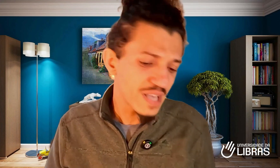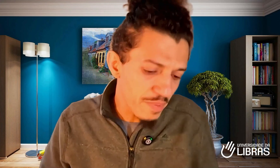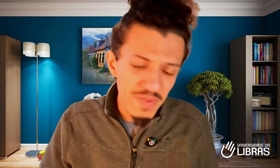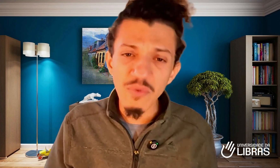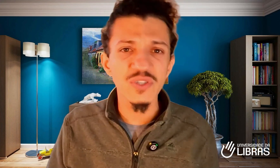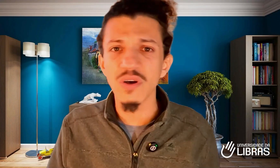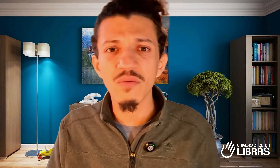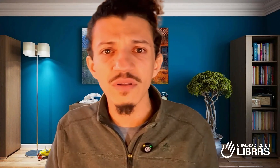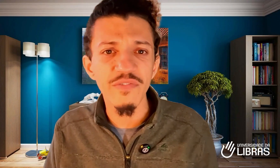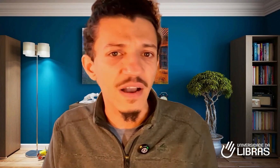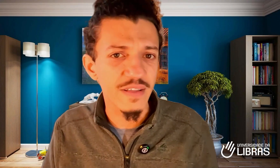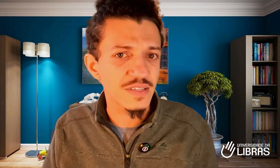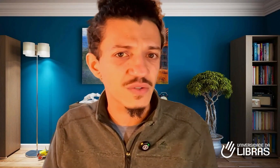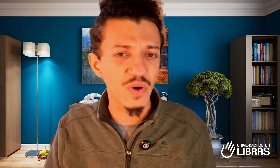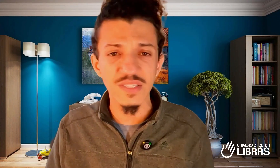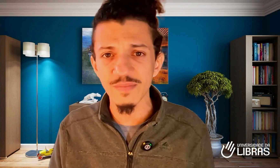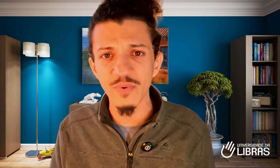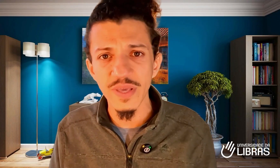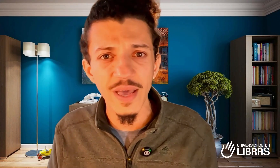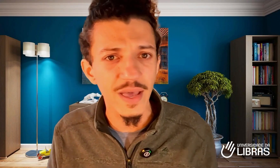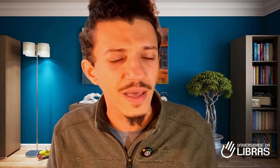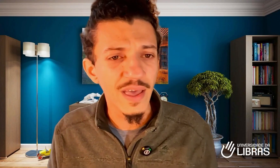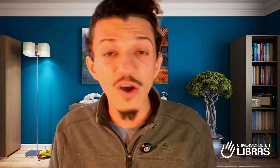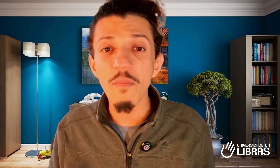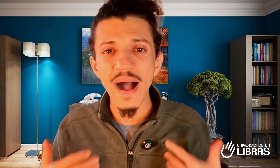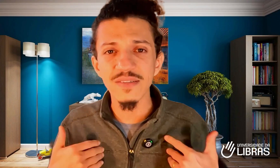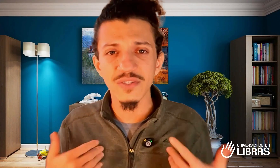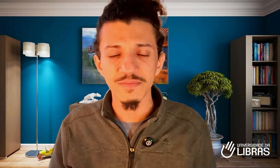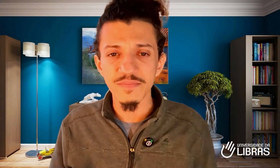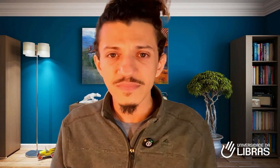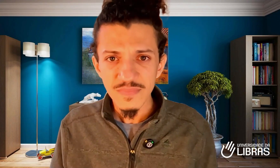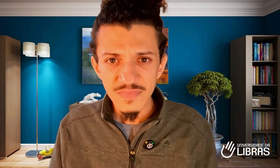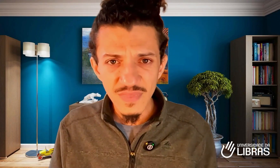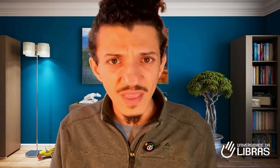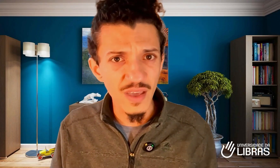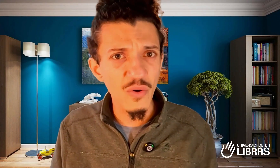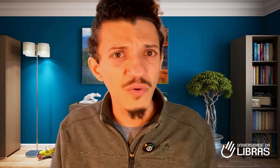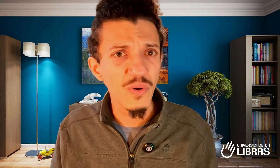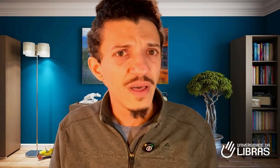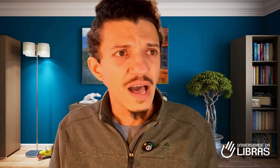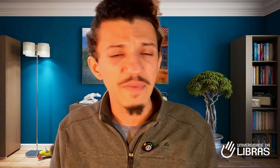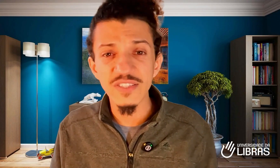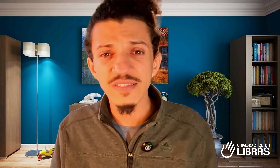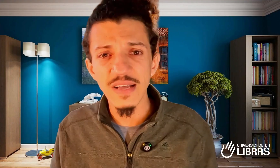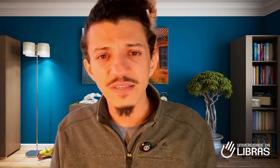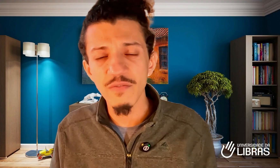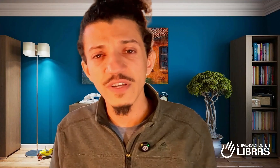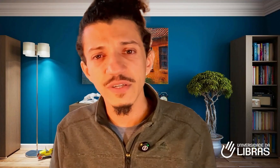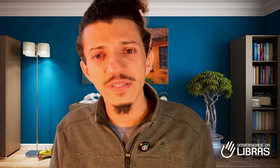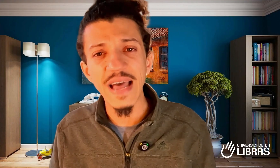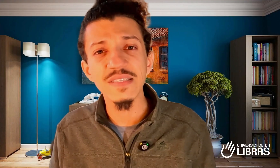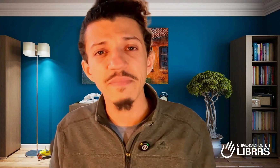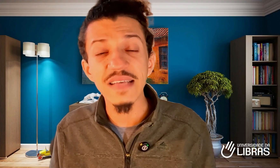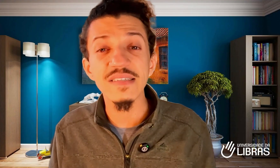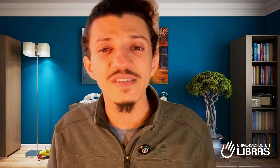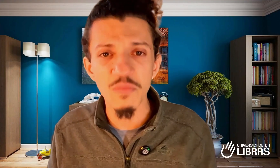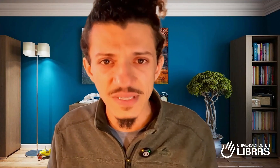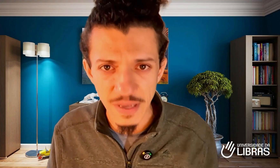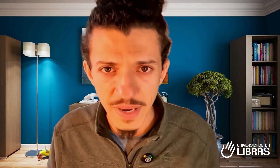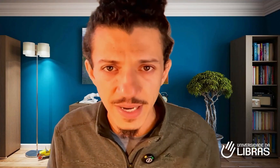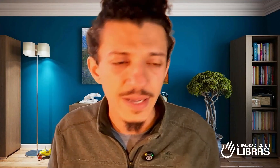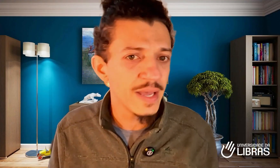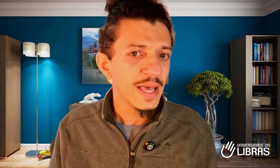Eu sempre me emociono quando eu falo dessas coisas, porque eu, Madison, a minha gestação foi de 10 meses e